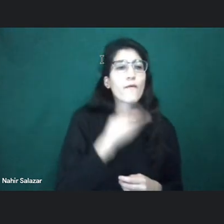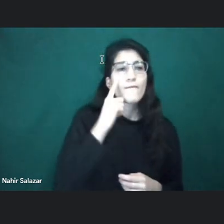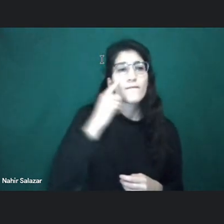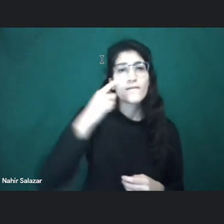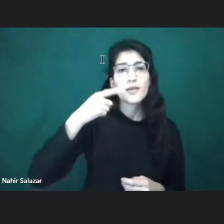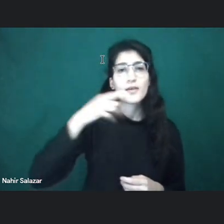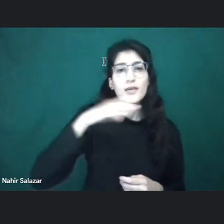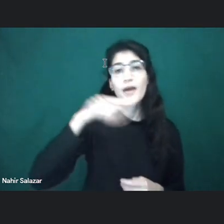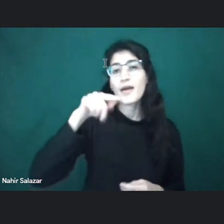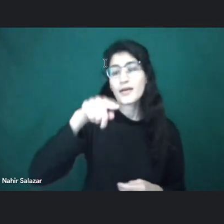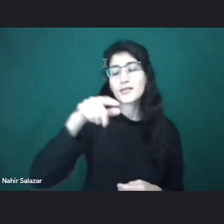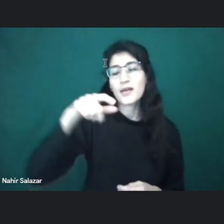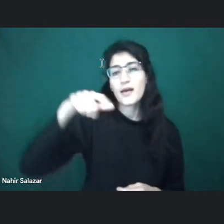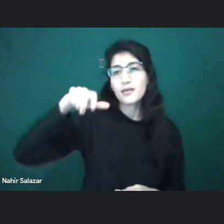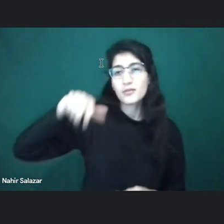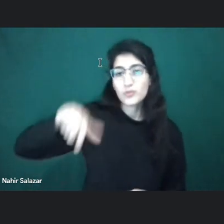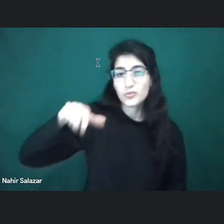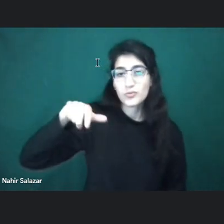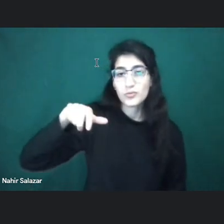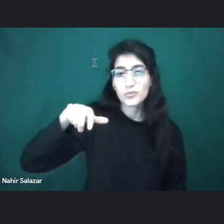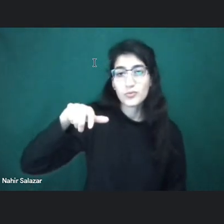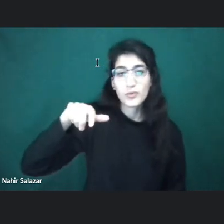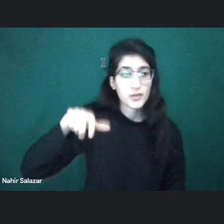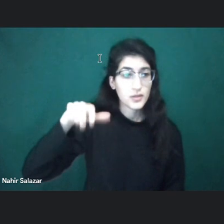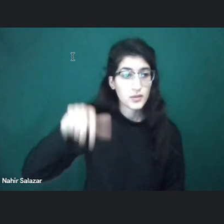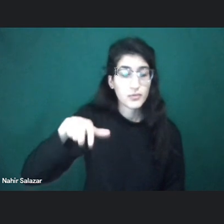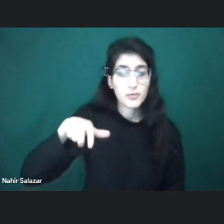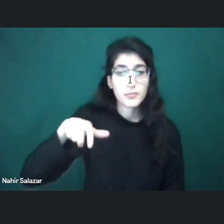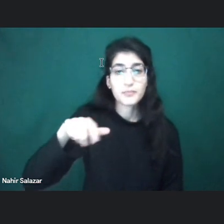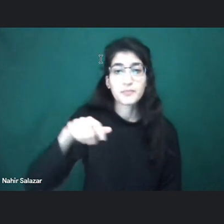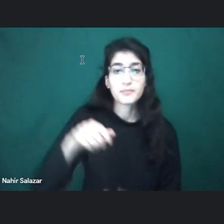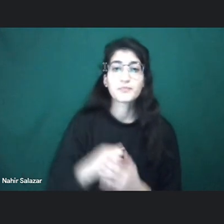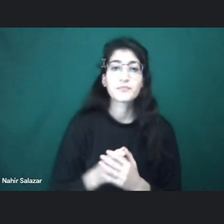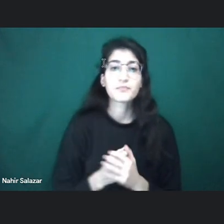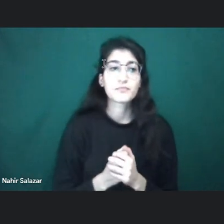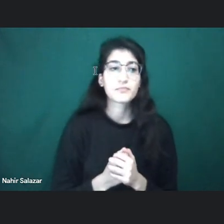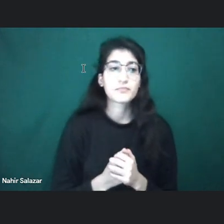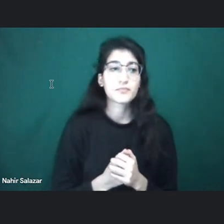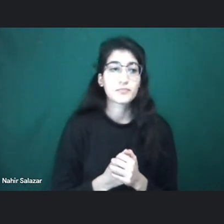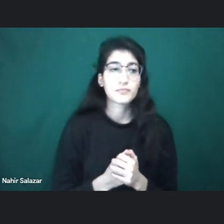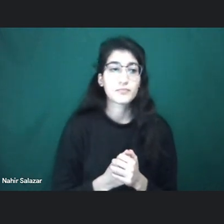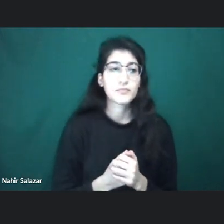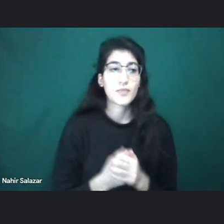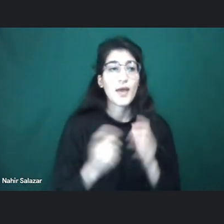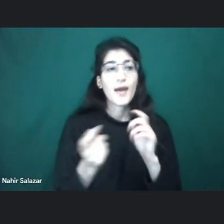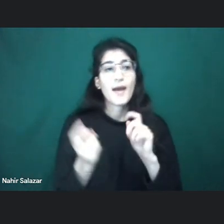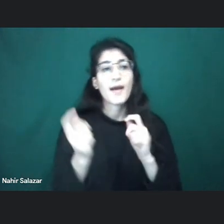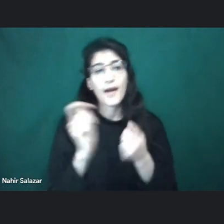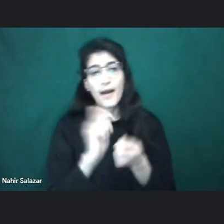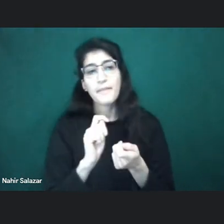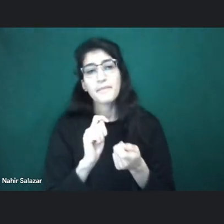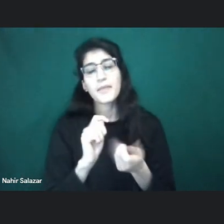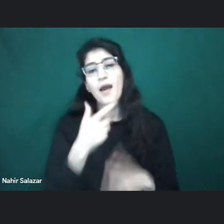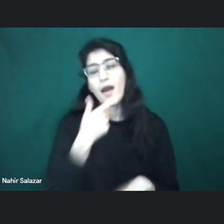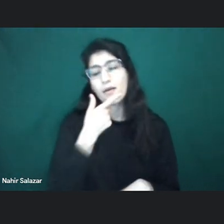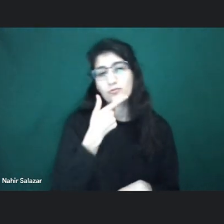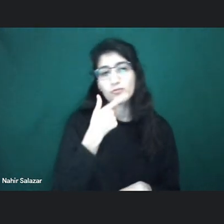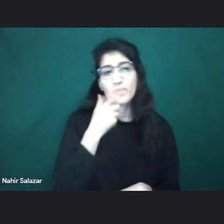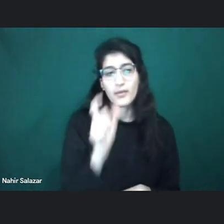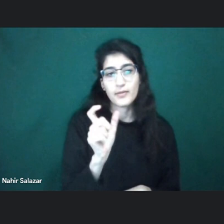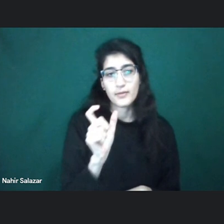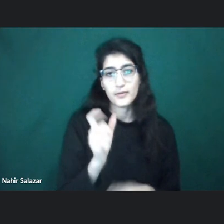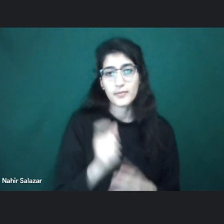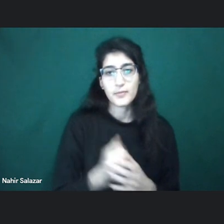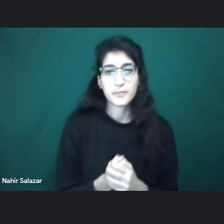un sustantivo. Sustantivo, ¿sí? El último es el que le da la forma. Muy bien.